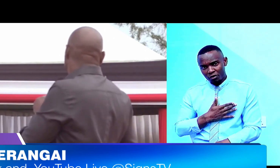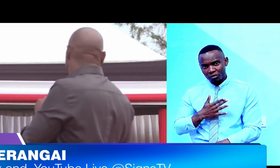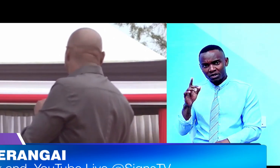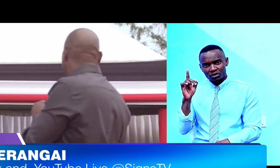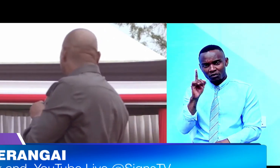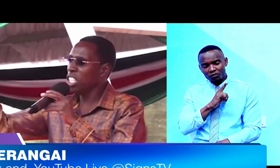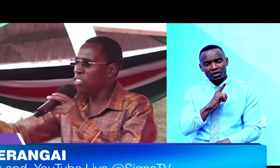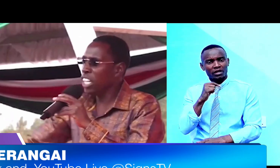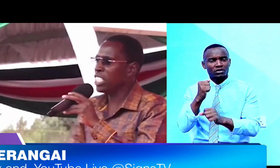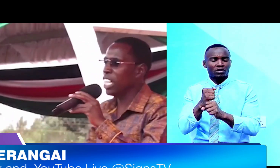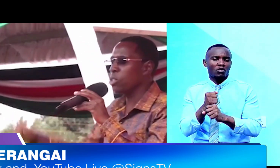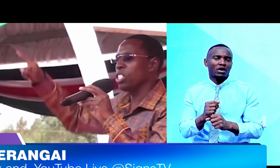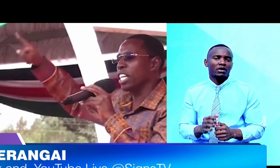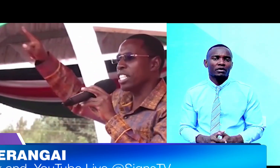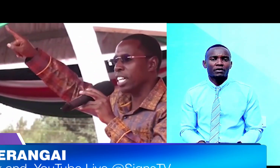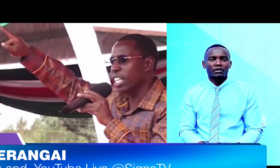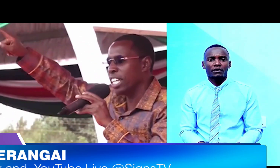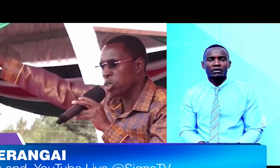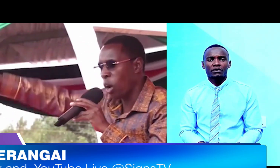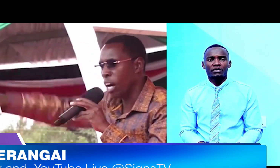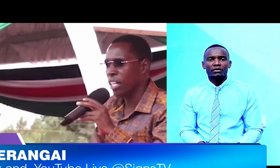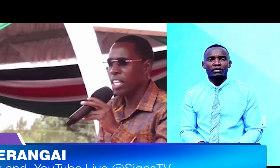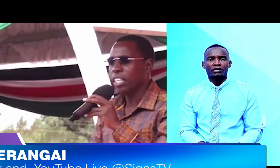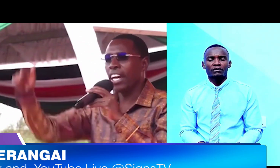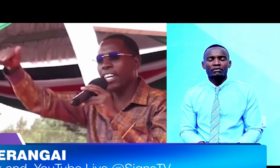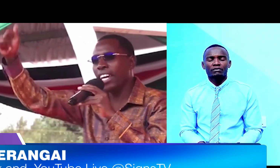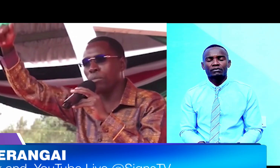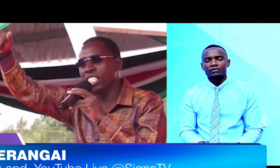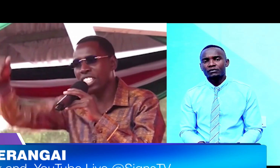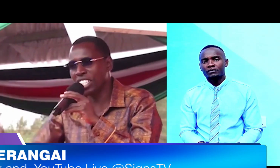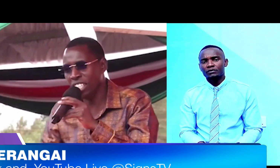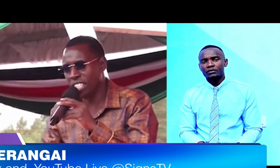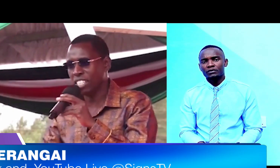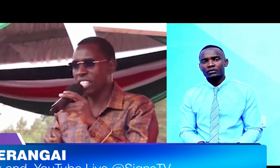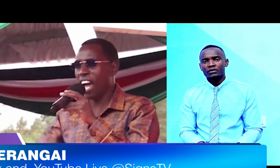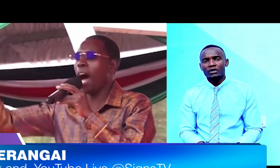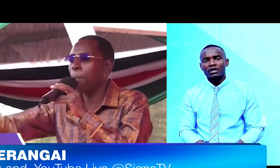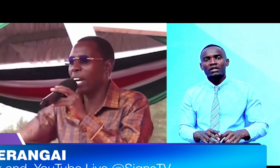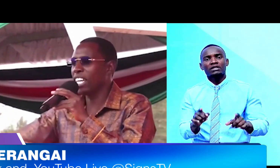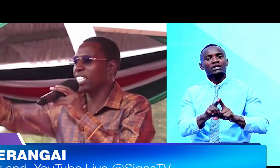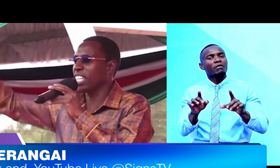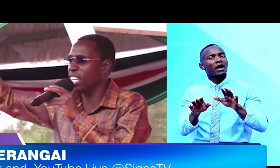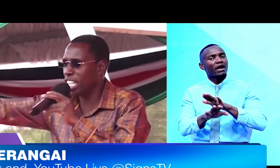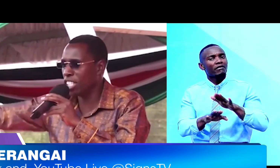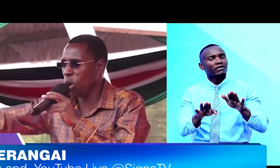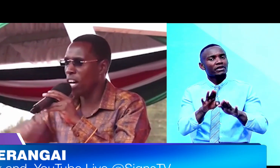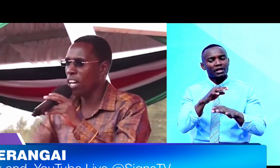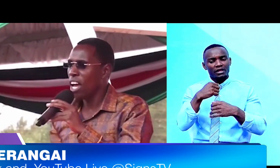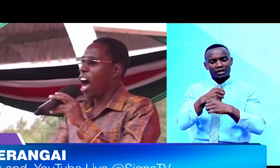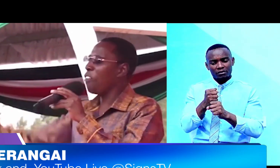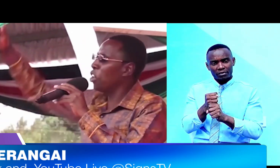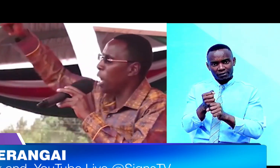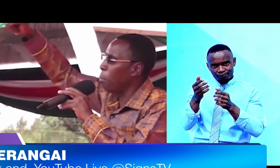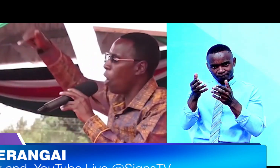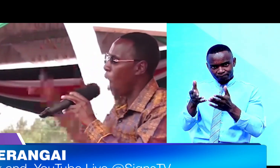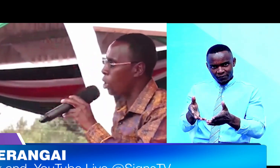for all. TVET zetu zinatengenezwa, KMTC ya hapa inatengenezwa, affordable